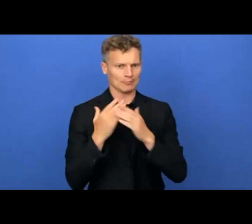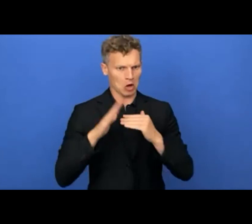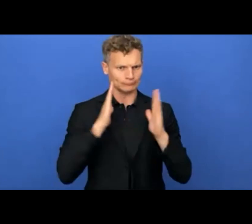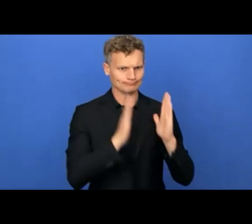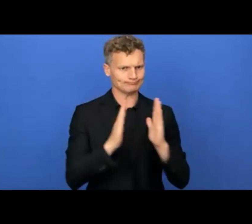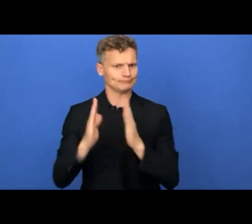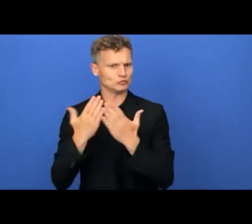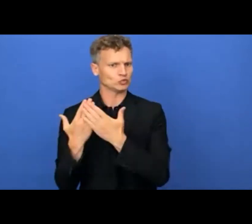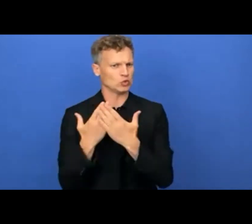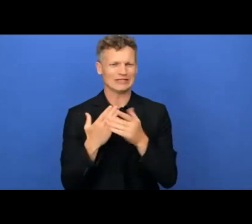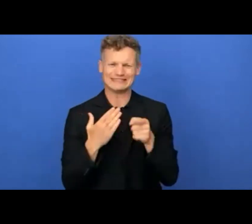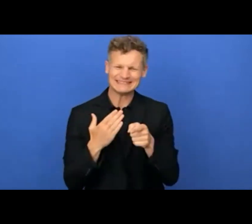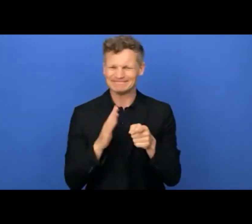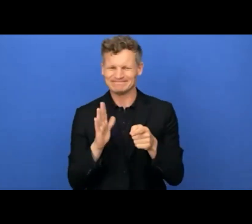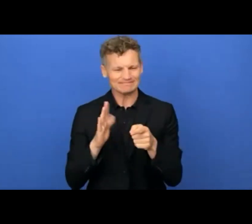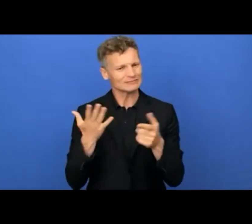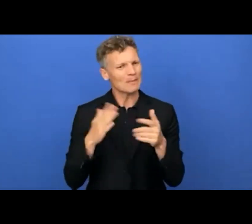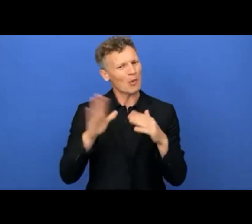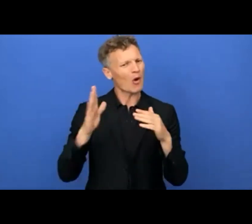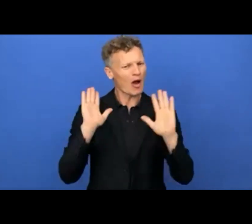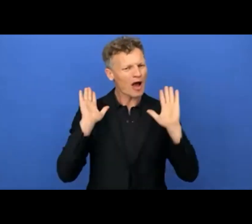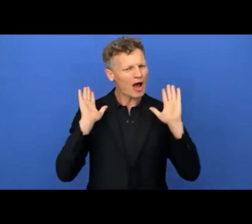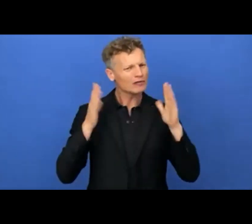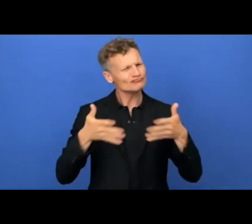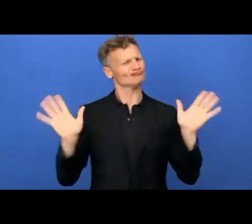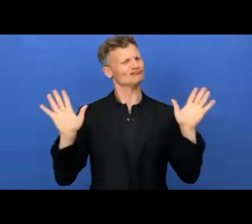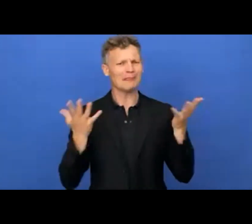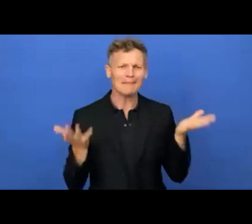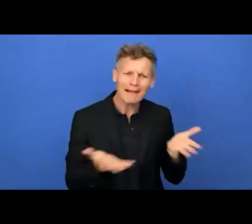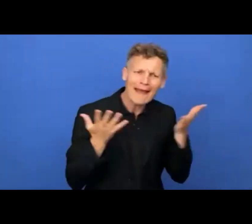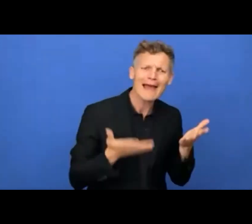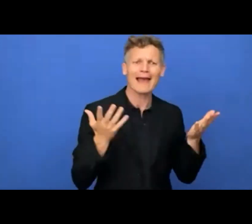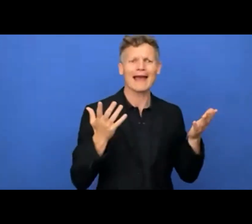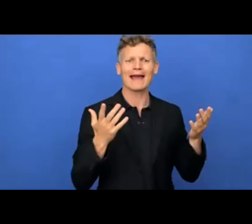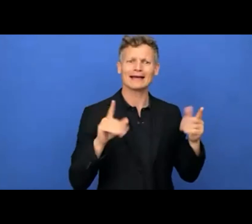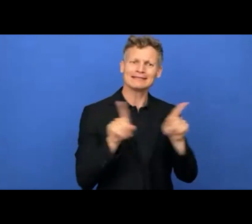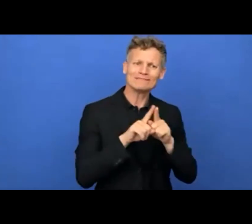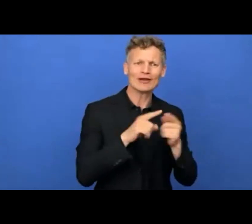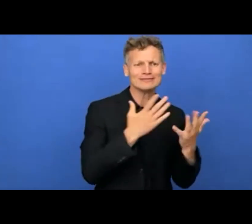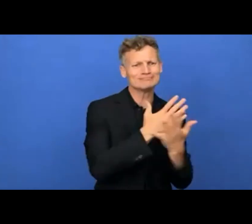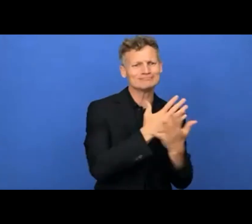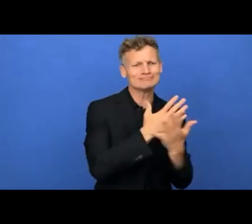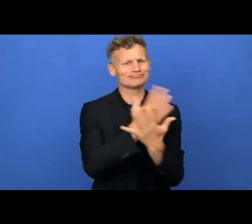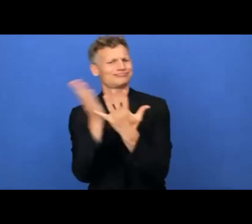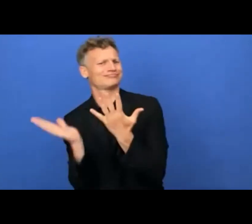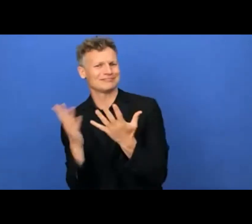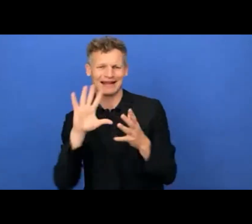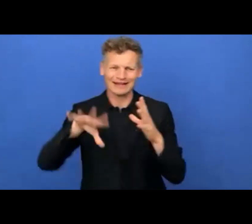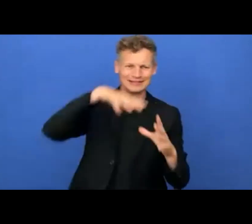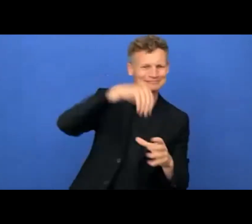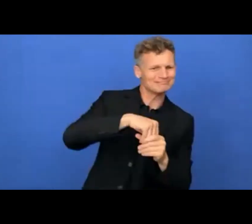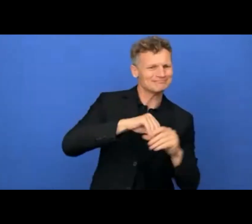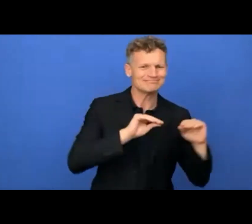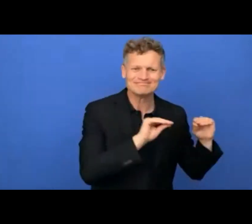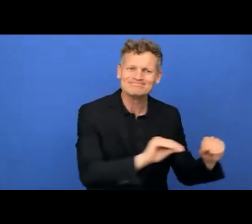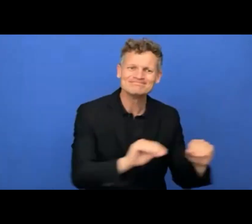petite enfance, c'est quelque chose qui concerne non seulement l'apprentissage que les enfants apprennent,